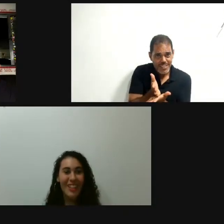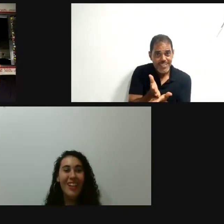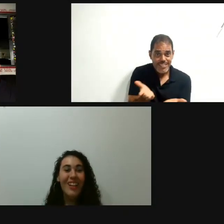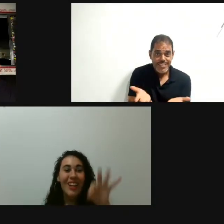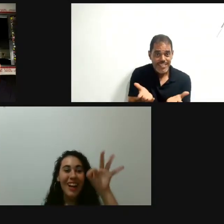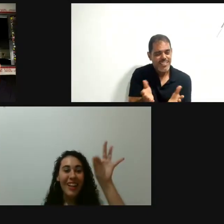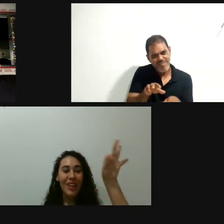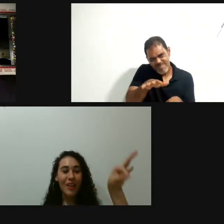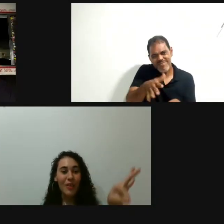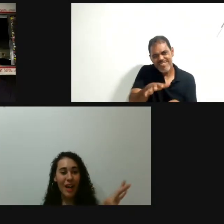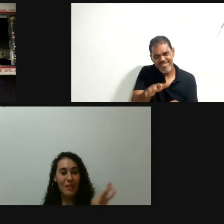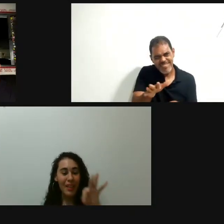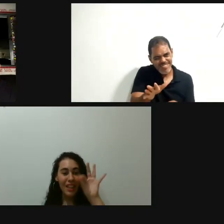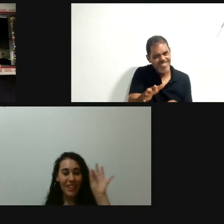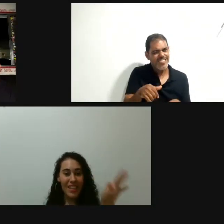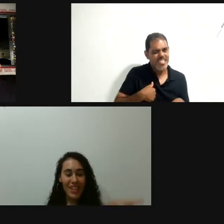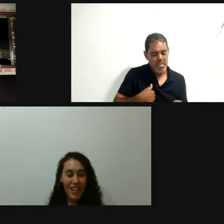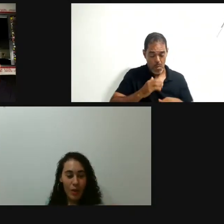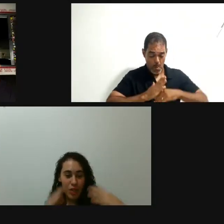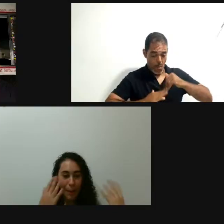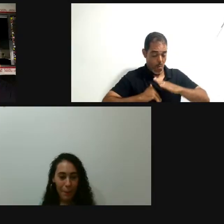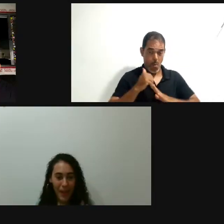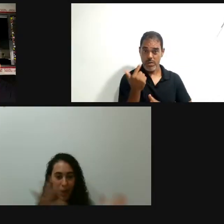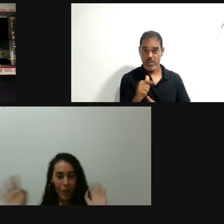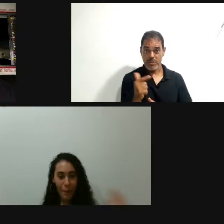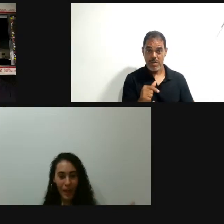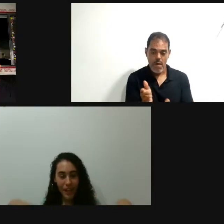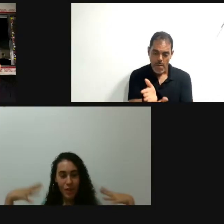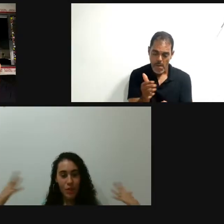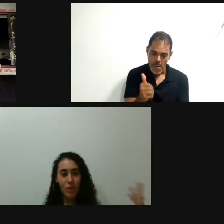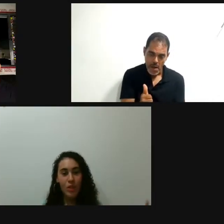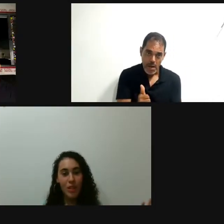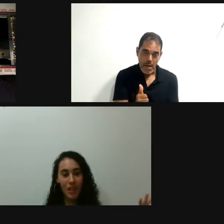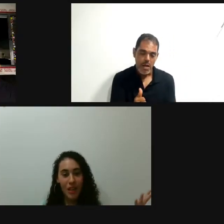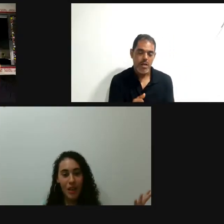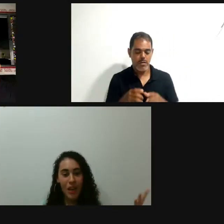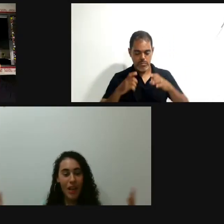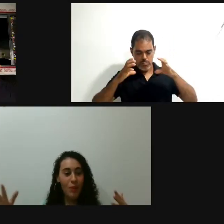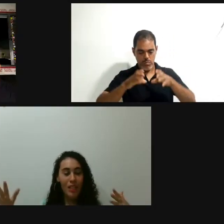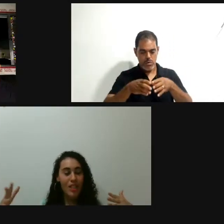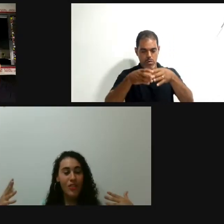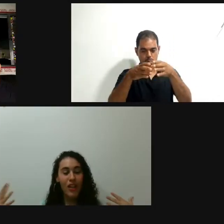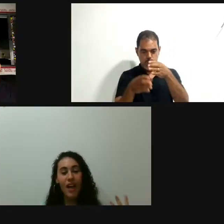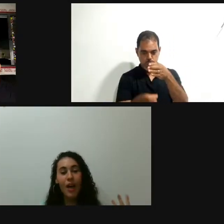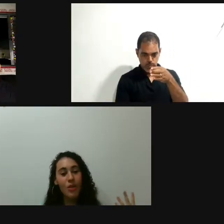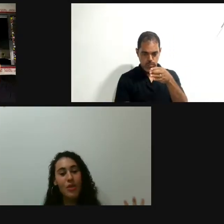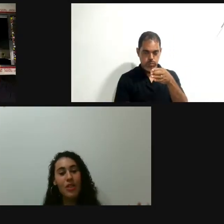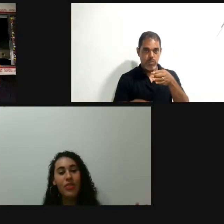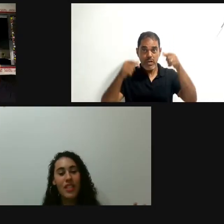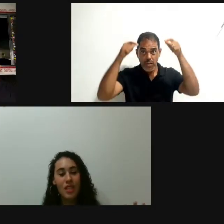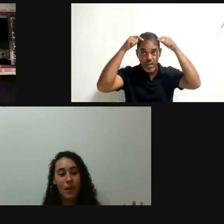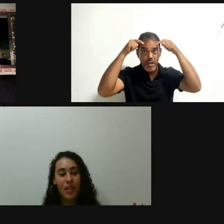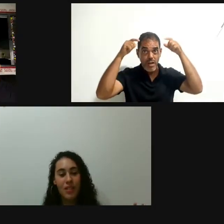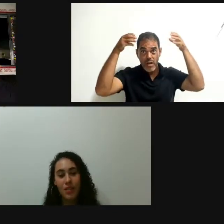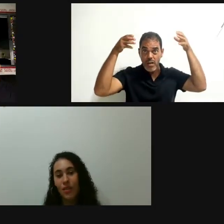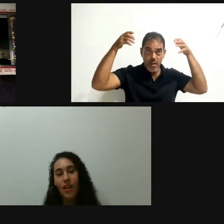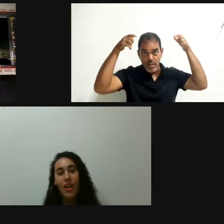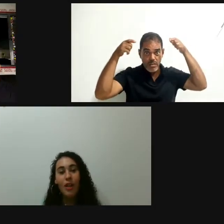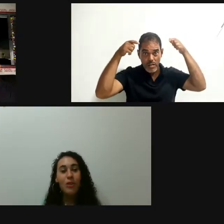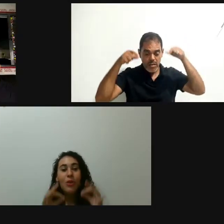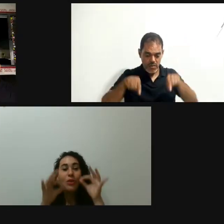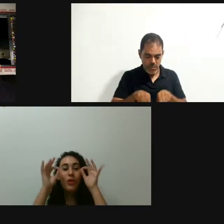menos. As batatinhas, o chapéu, a perna, tudo. Muita gente fala, eu só consigo fazer de